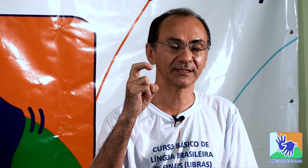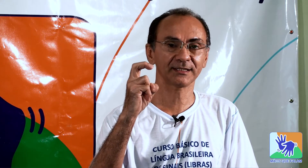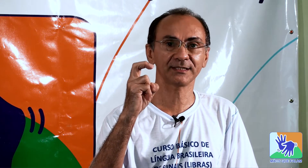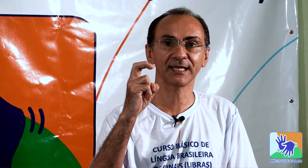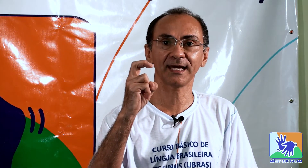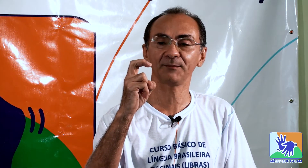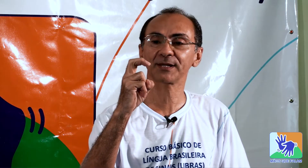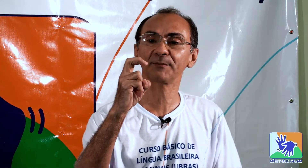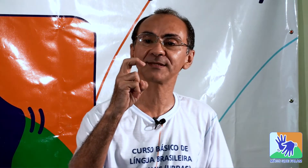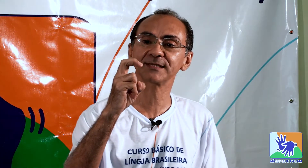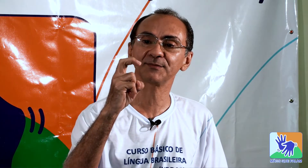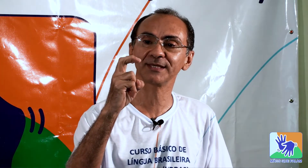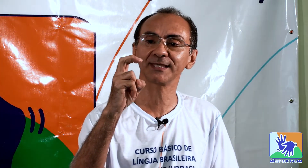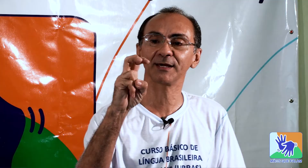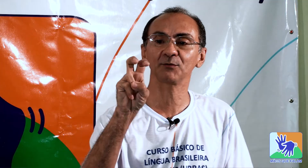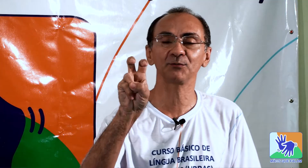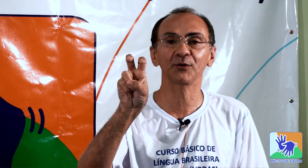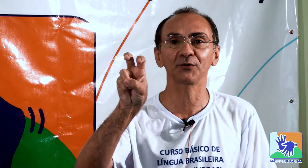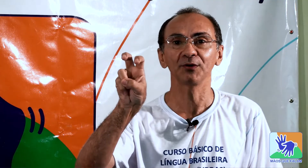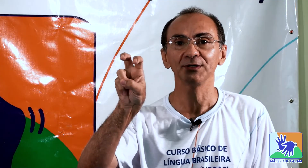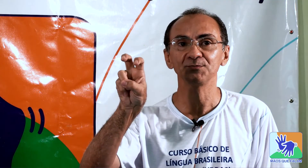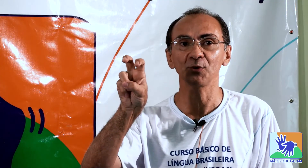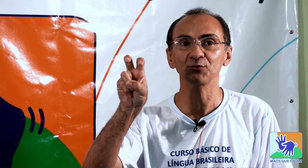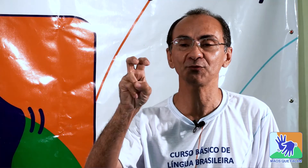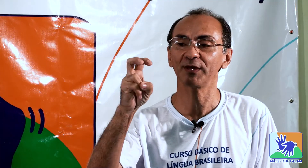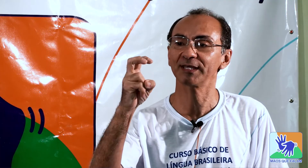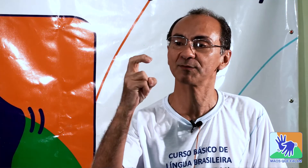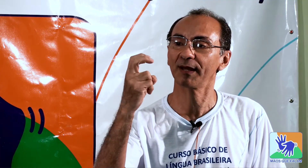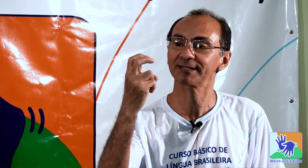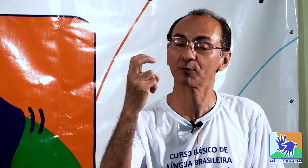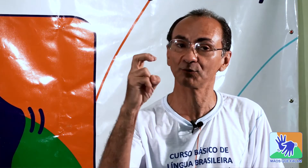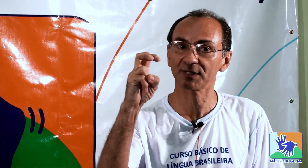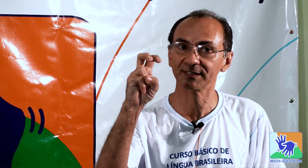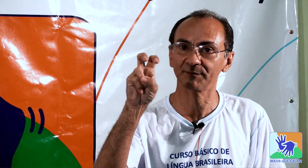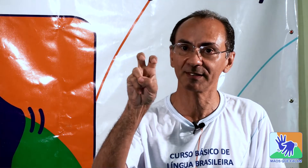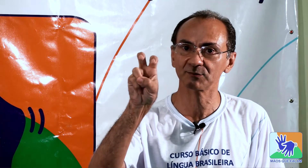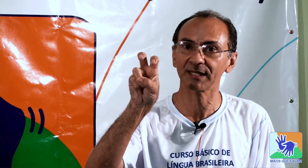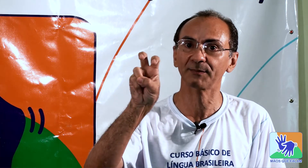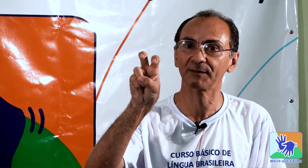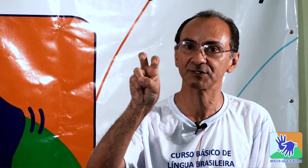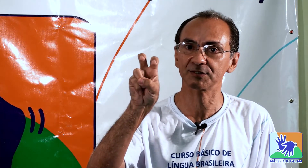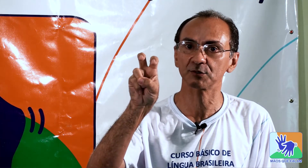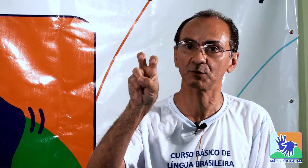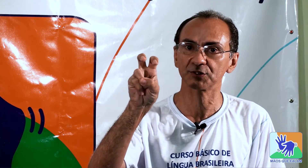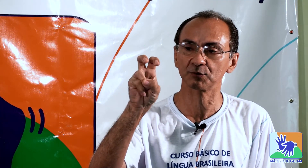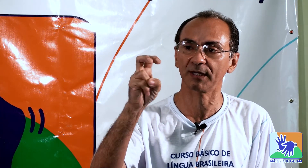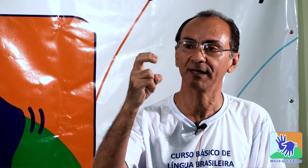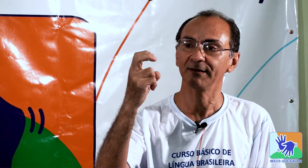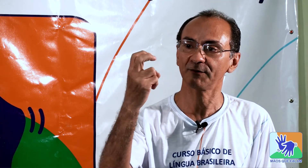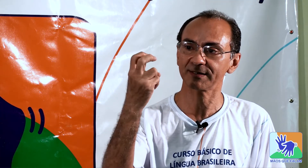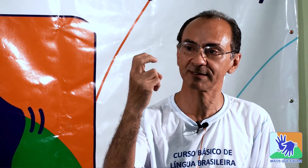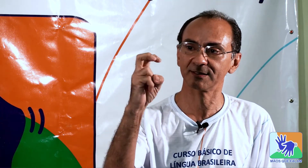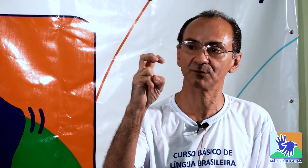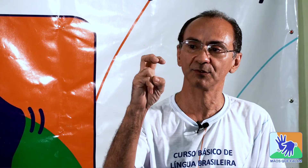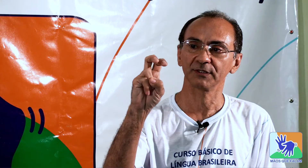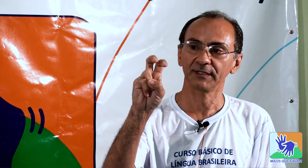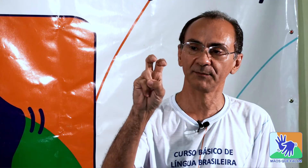que dá para perceber que é um pouco diferente, mas com o treinamento dá para a gente continuar fazendo bem